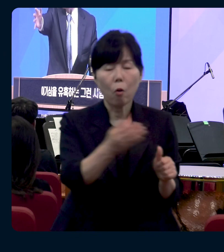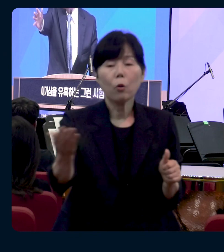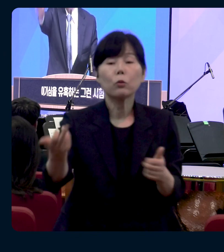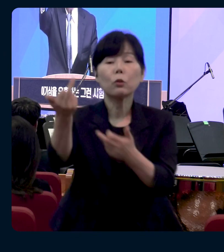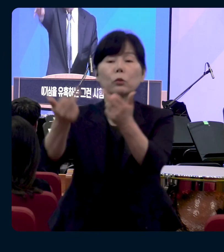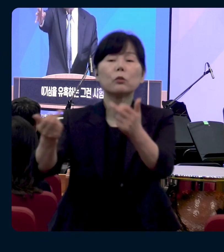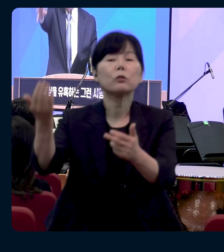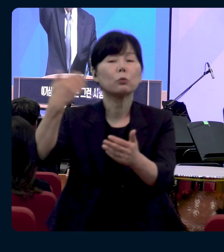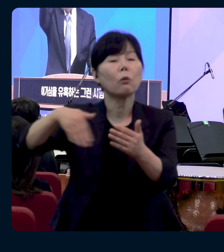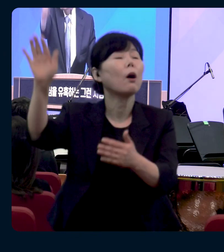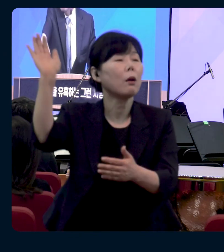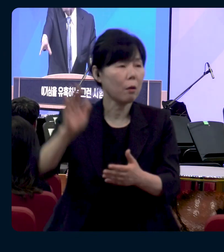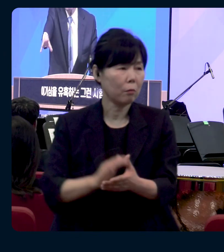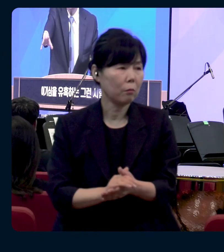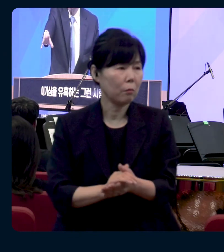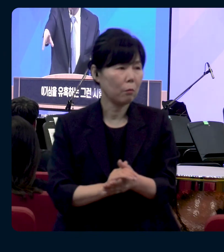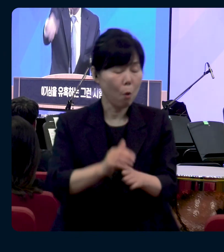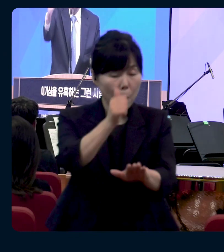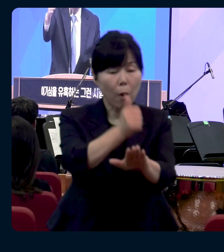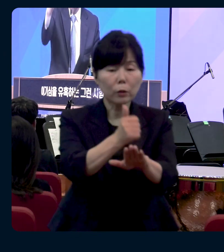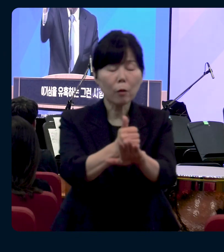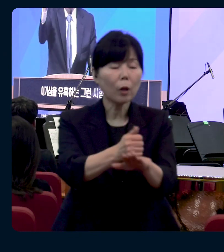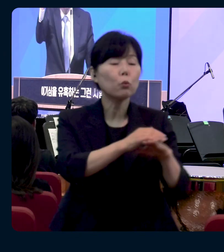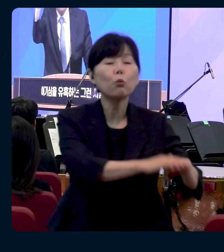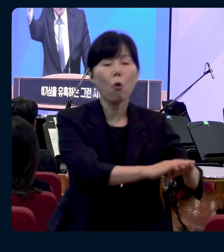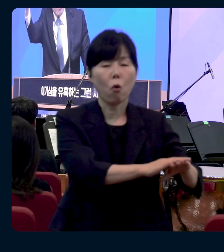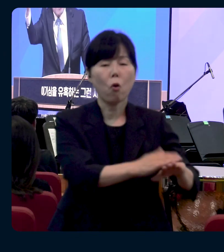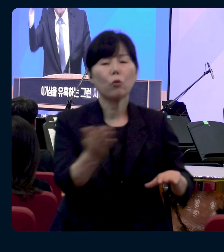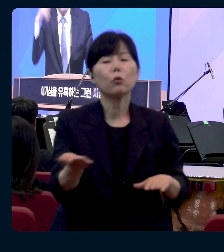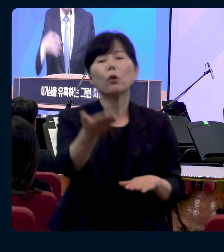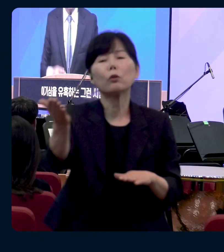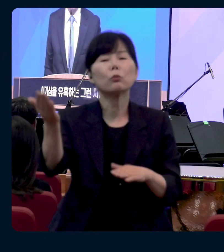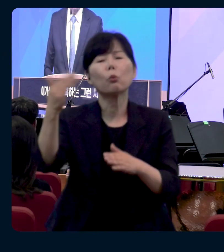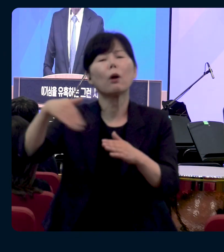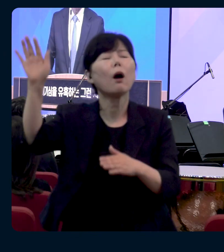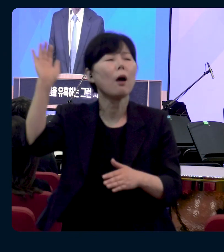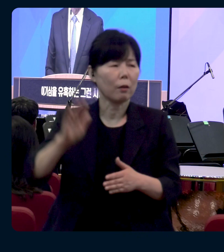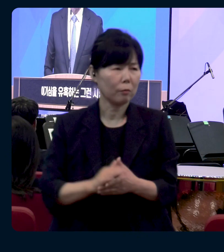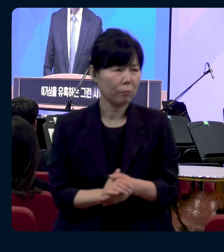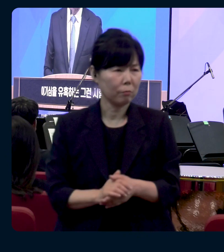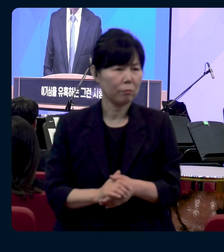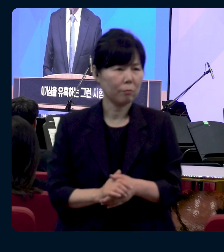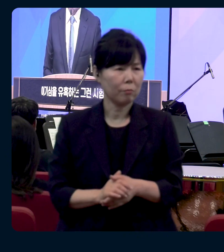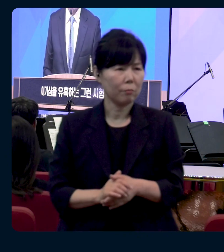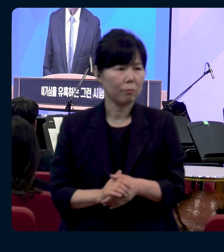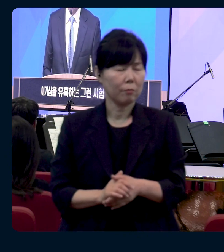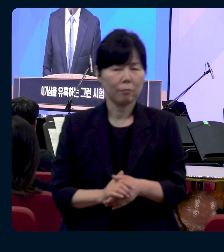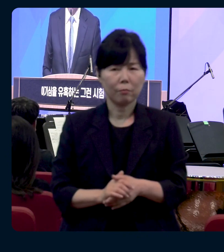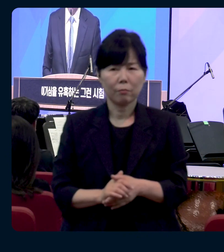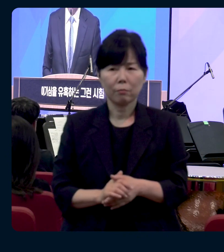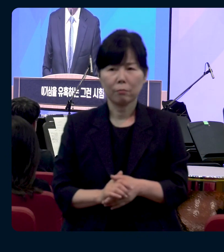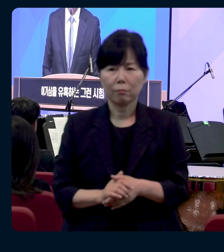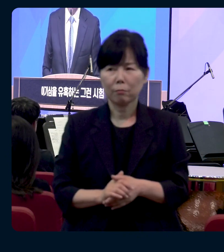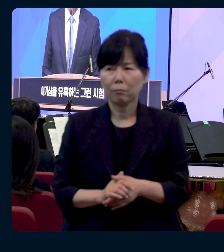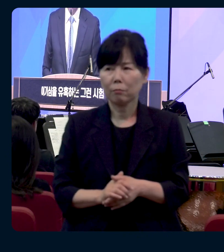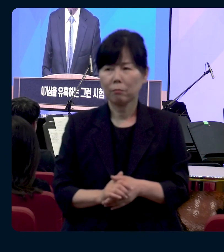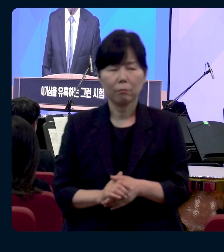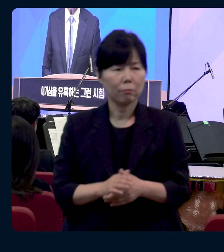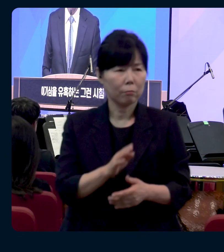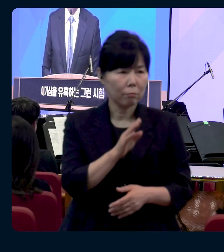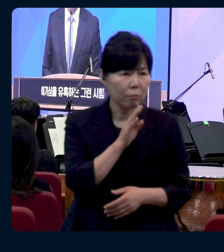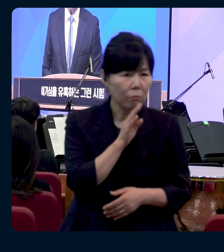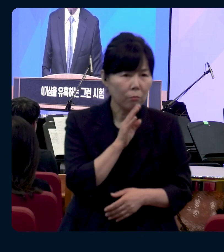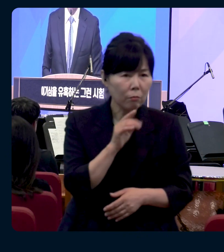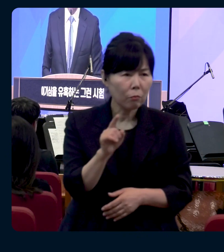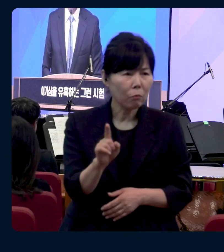자료에서 나왔으니까 베냐민만 놔두고 나머지는 그냥 편안히 돌아가라. 여러분 어떻게 생각하세요? 제가